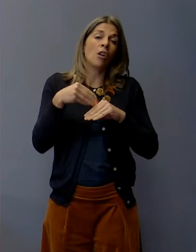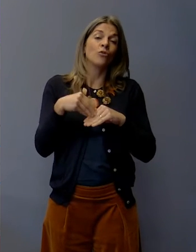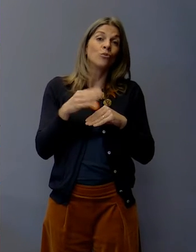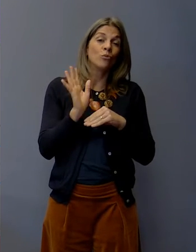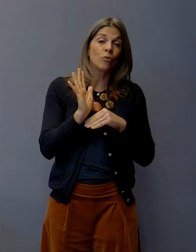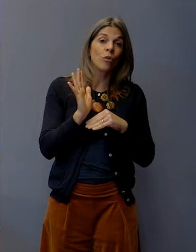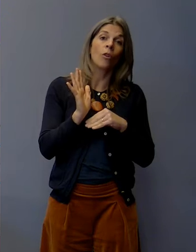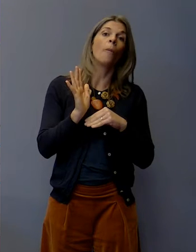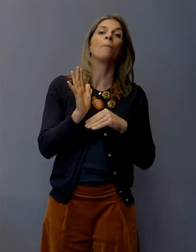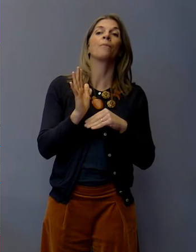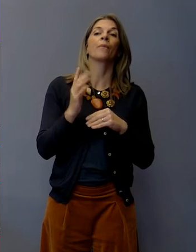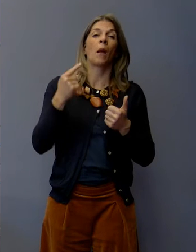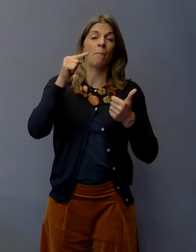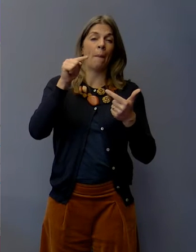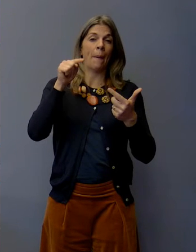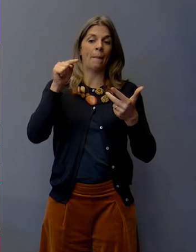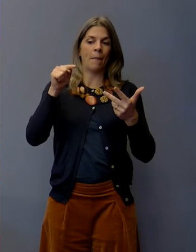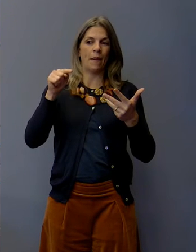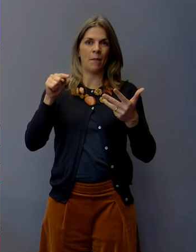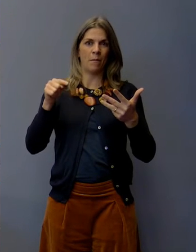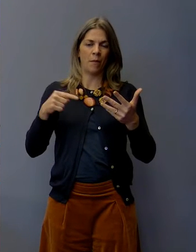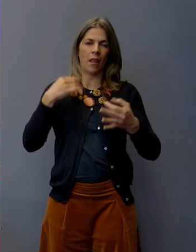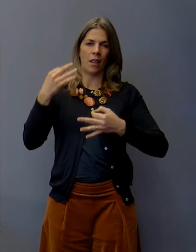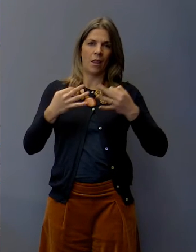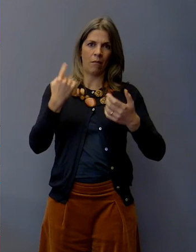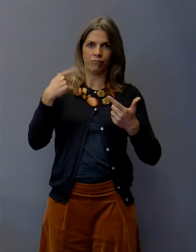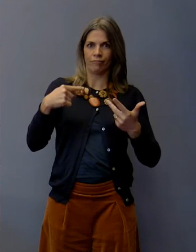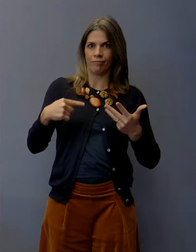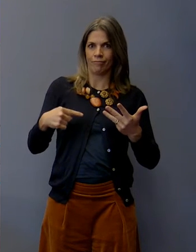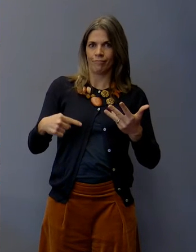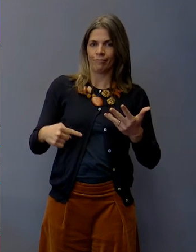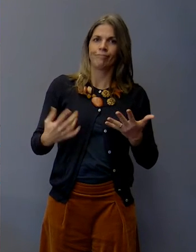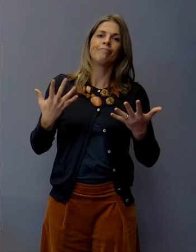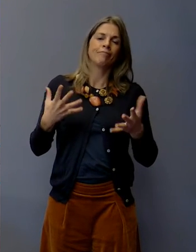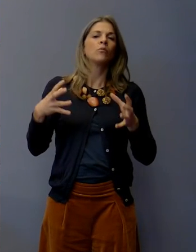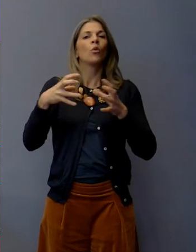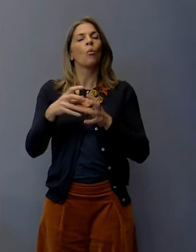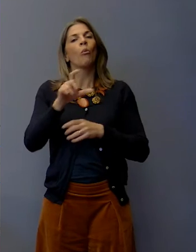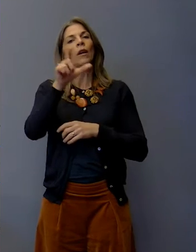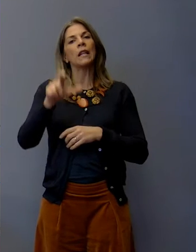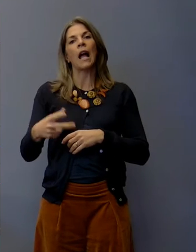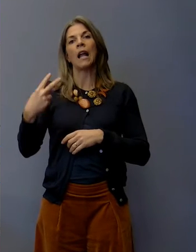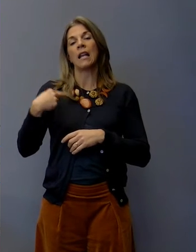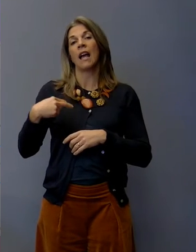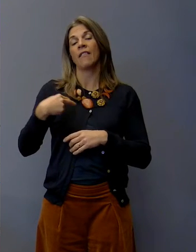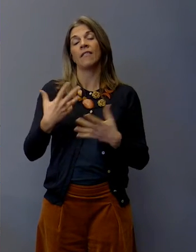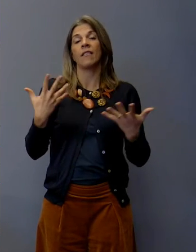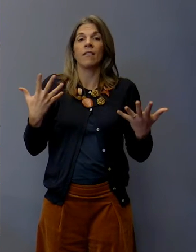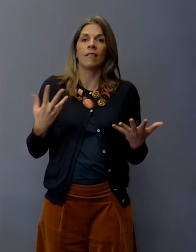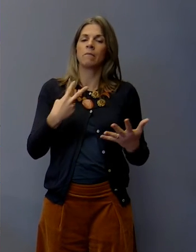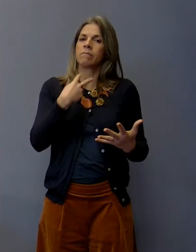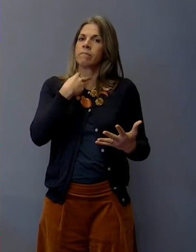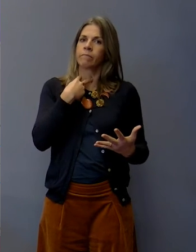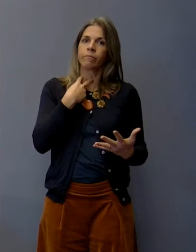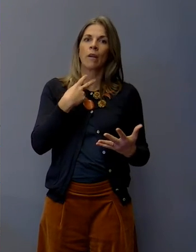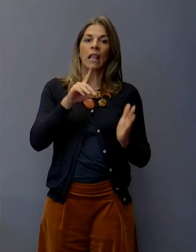che abbiamo tester illustrato il gruppo italia viva non potrà fare altro che votare contro questa